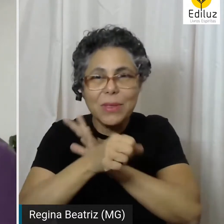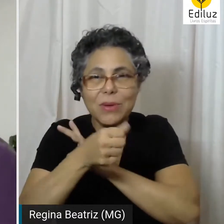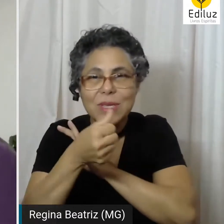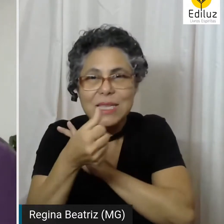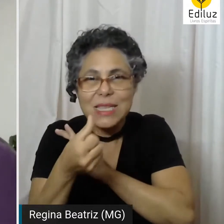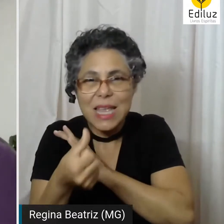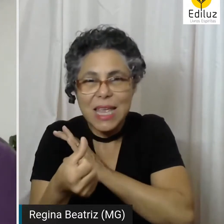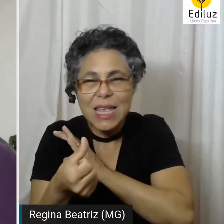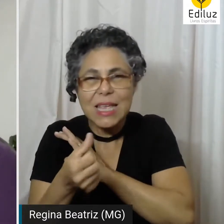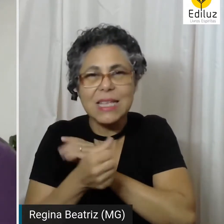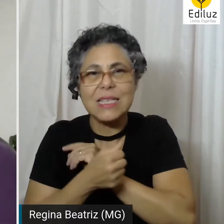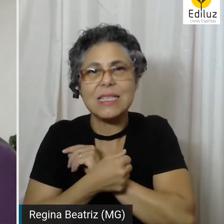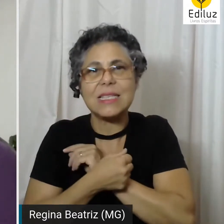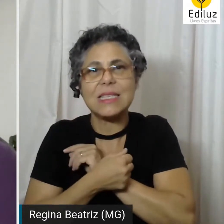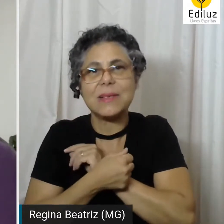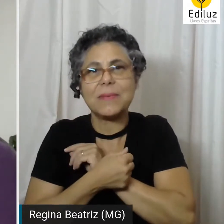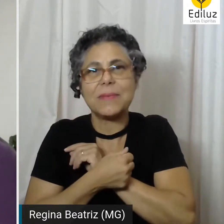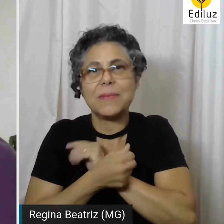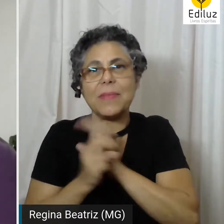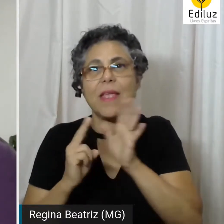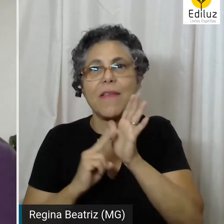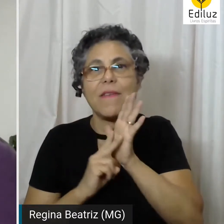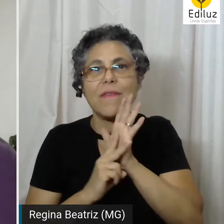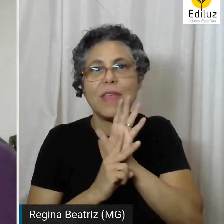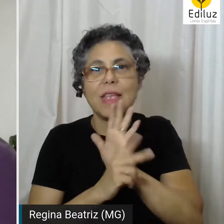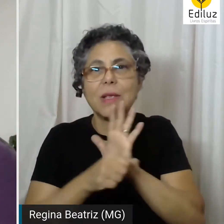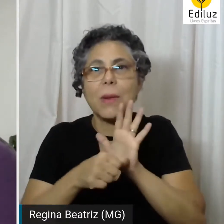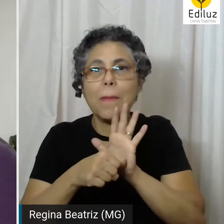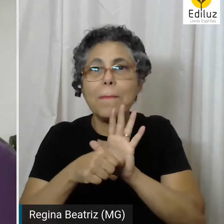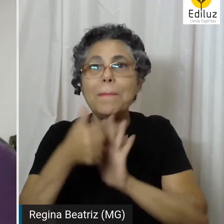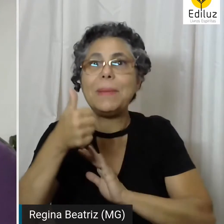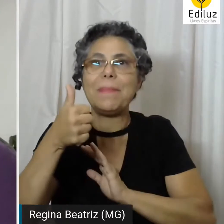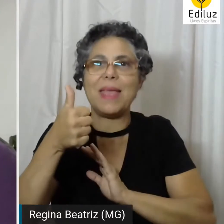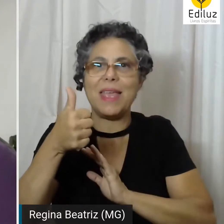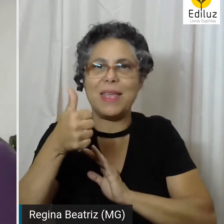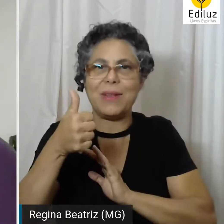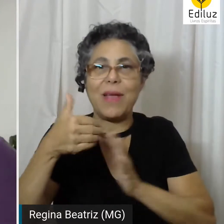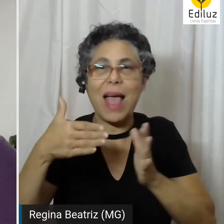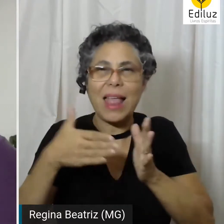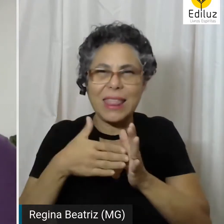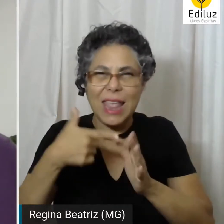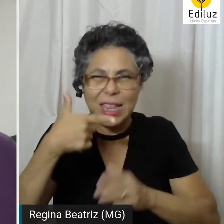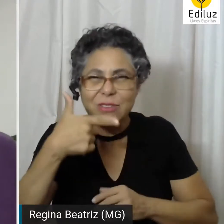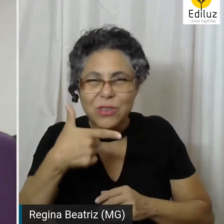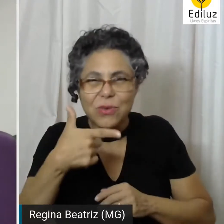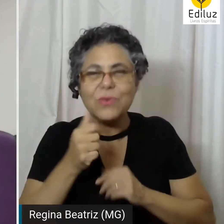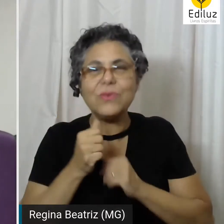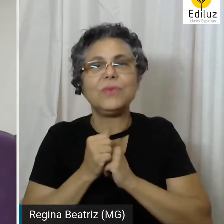6, no versículo 1, que vai até o 2,